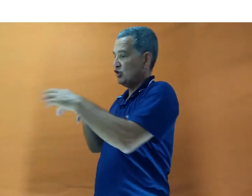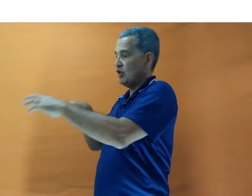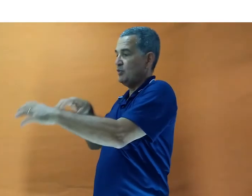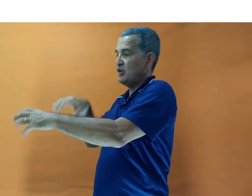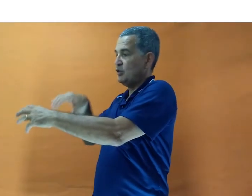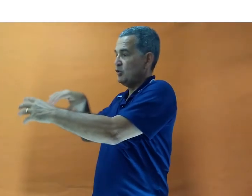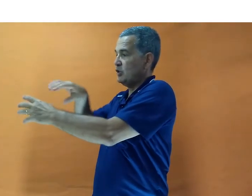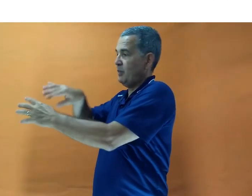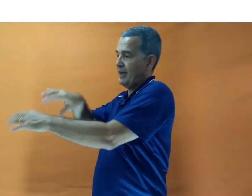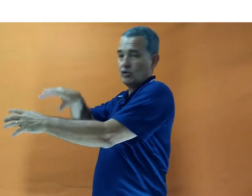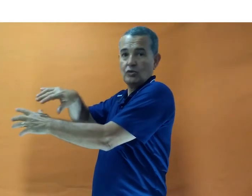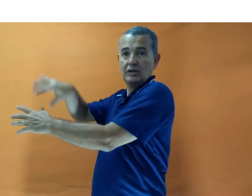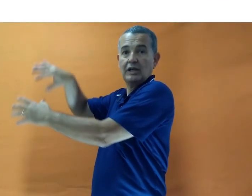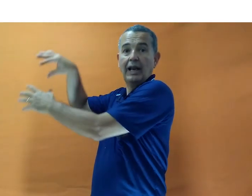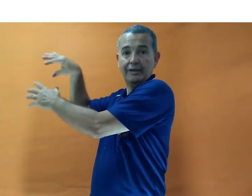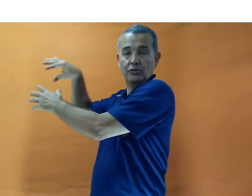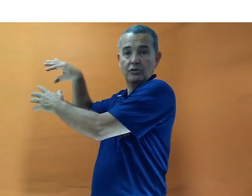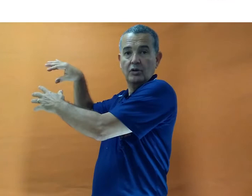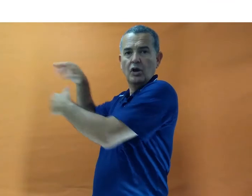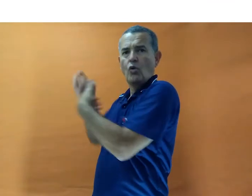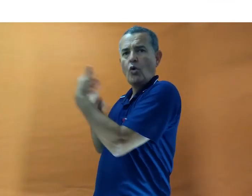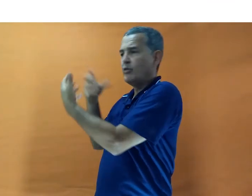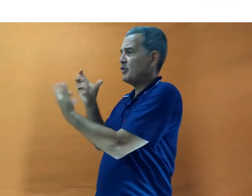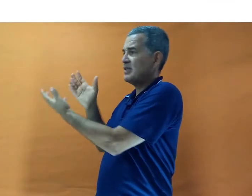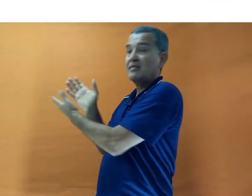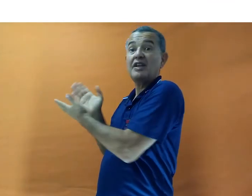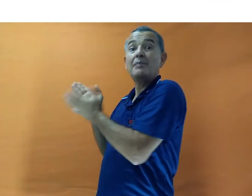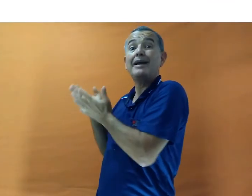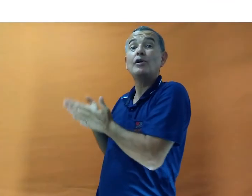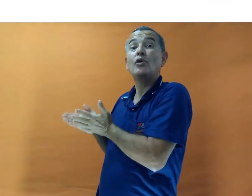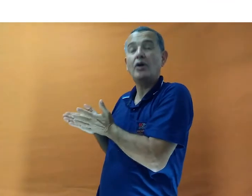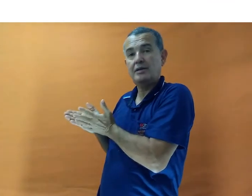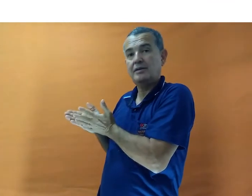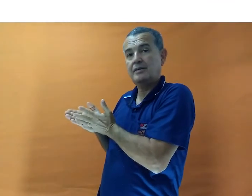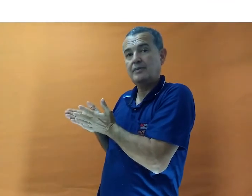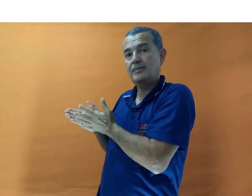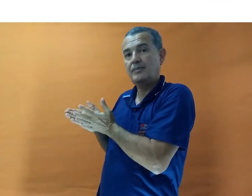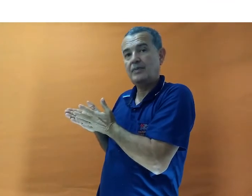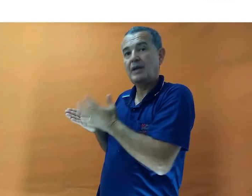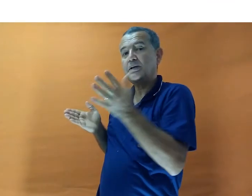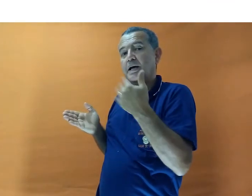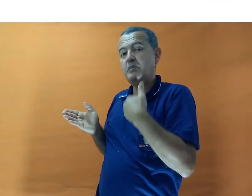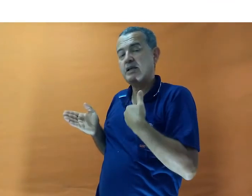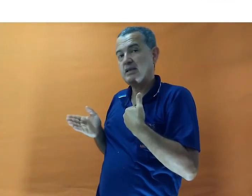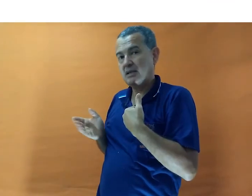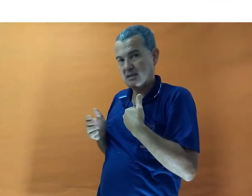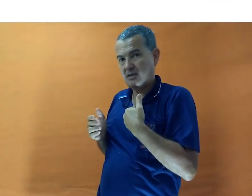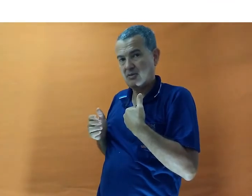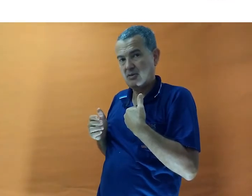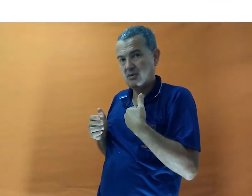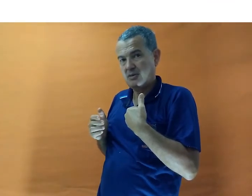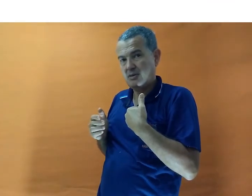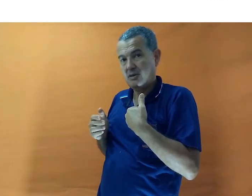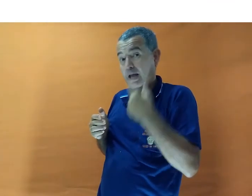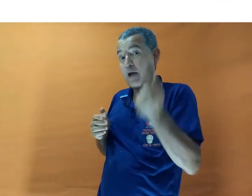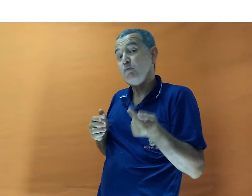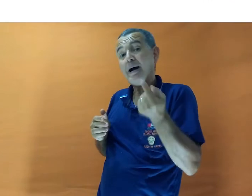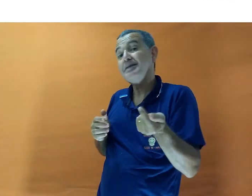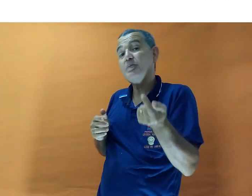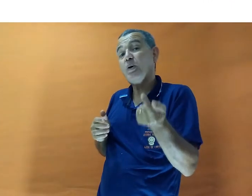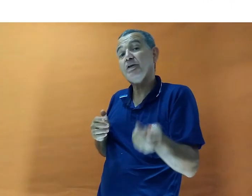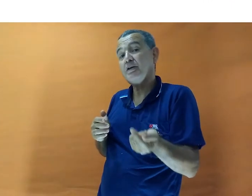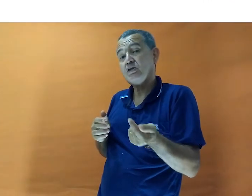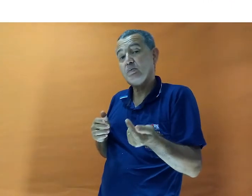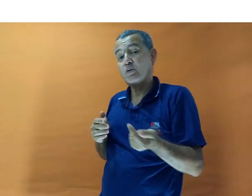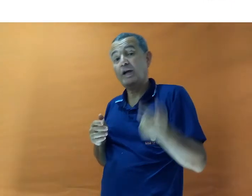ou eu distribuindo o espaço de lado. Como você vê melhor na minha apresentação? É o